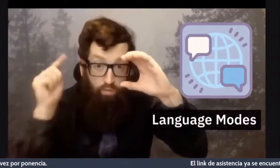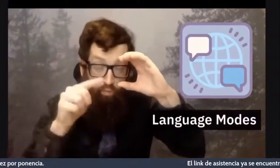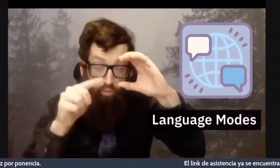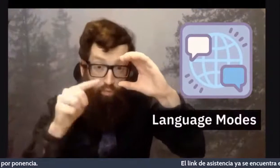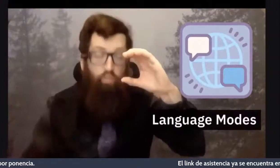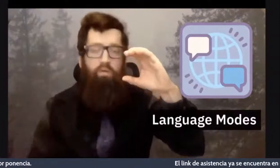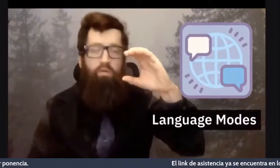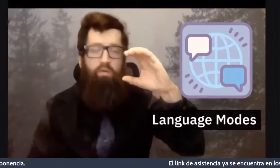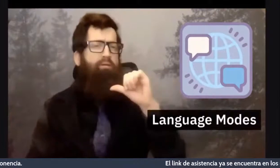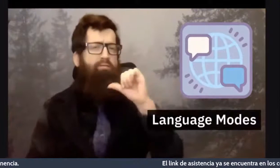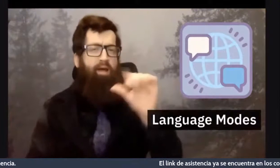que voltearse.